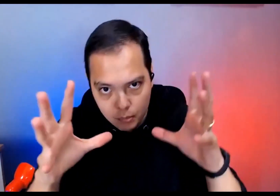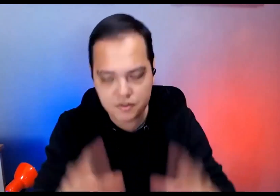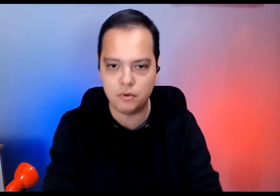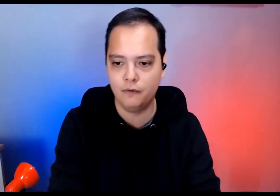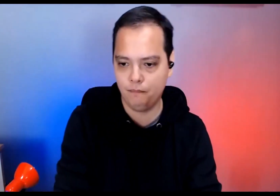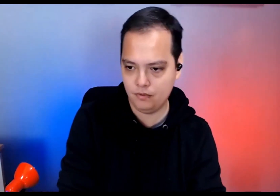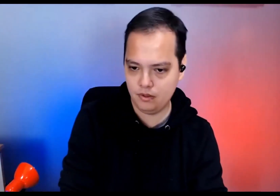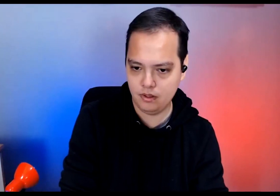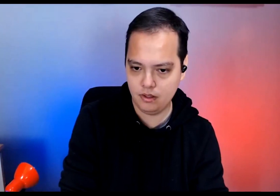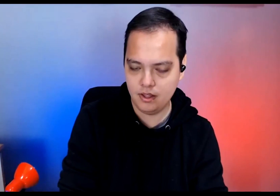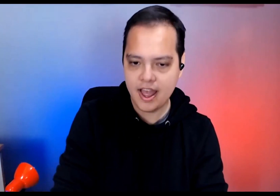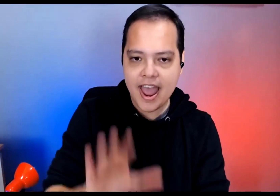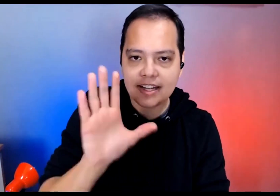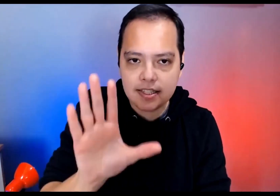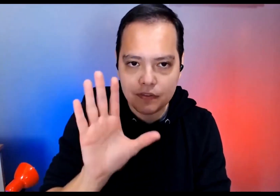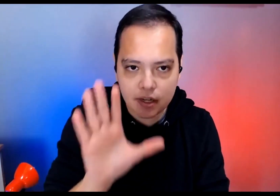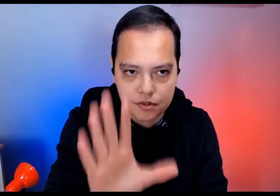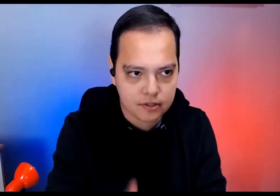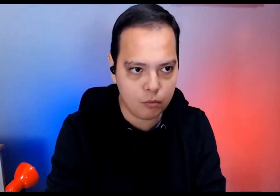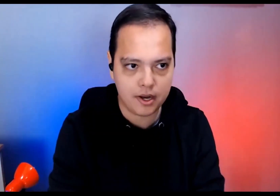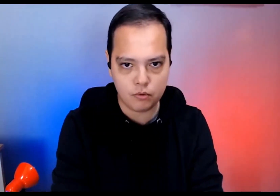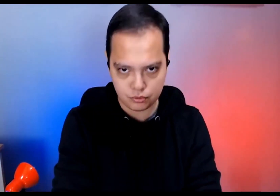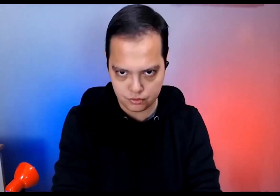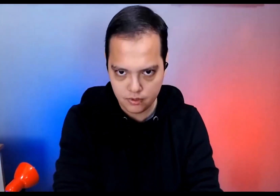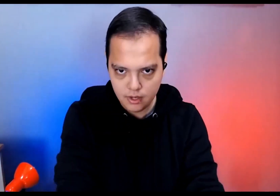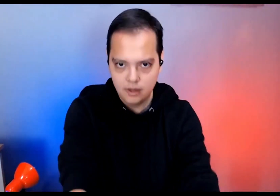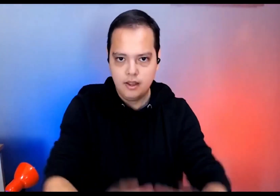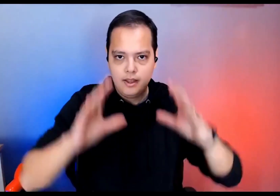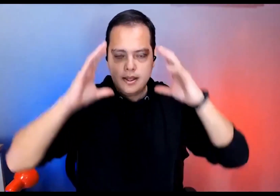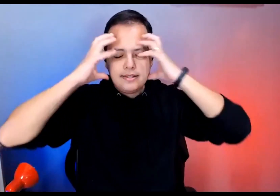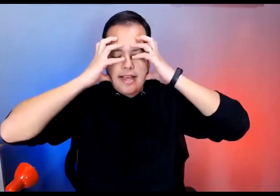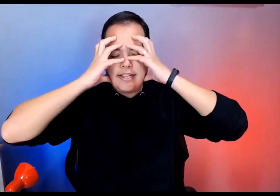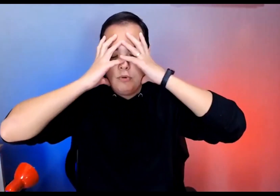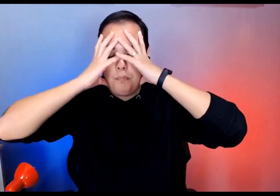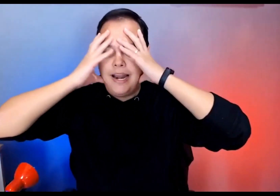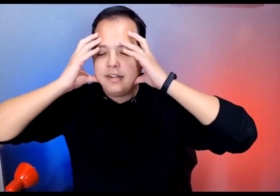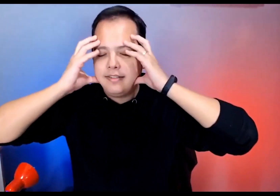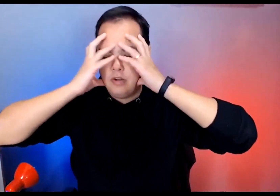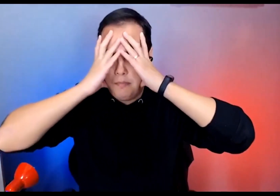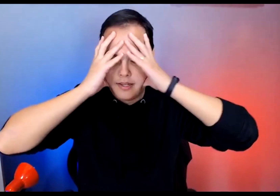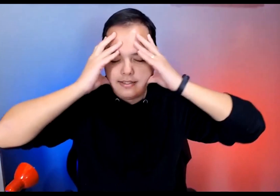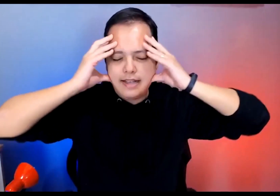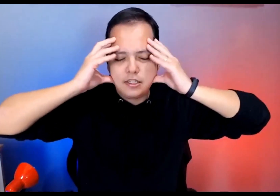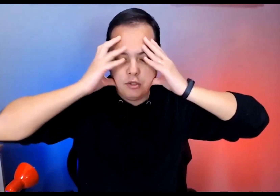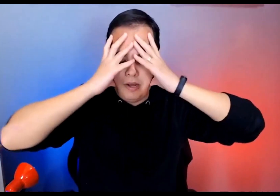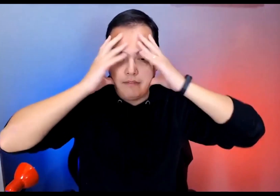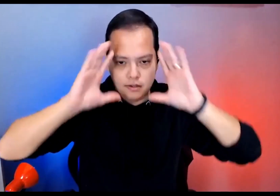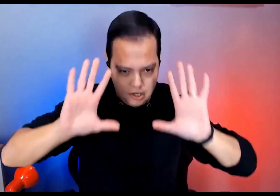visual. É assim que você consegue se comunicar com o surdo. Esquece esse monte de palavra que você tem na sua cabeça. Esquece esse monte de palavra. Não é agora,